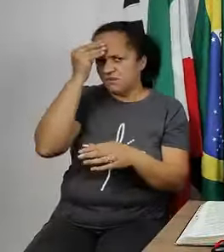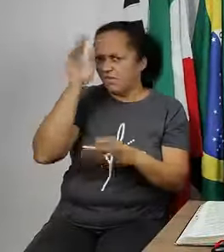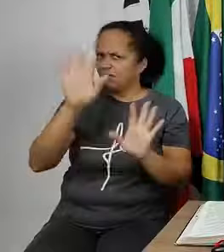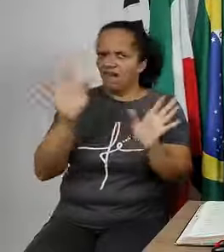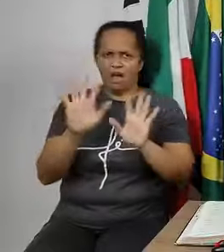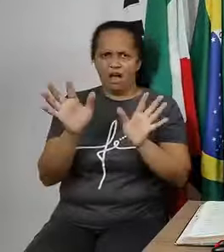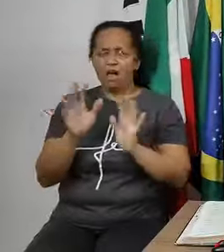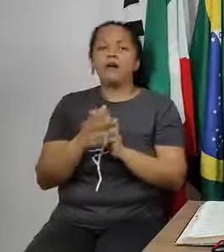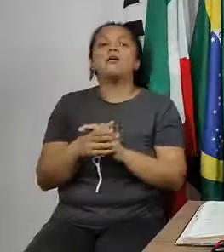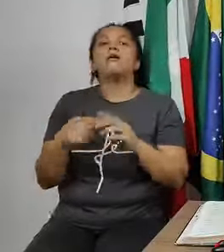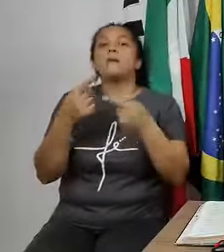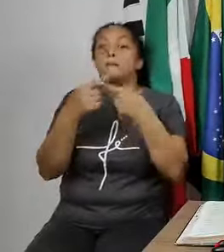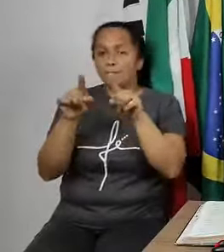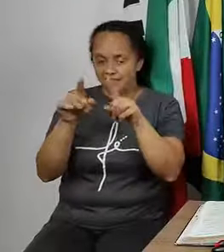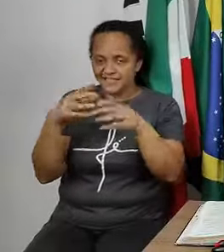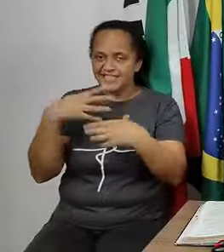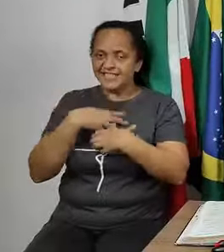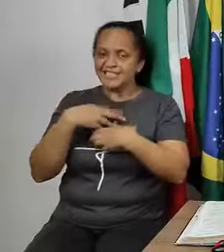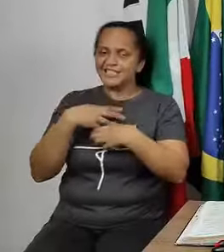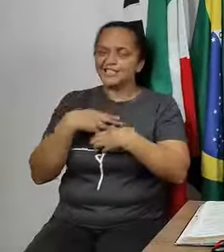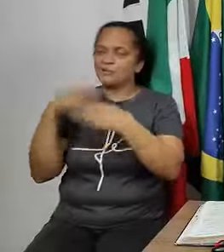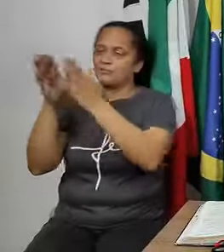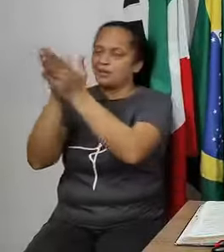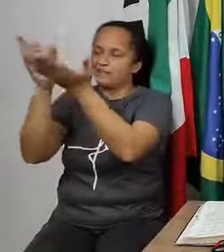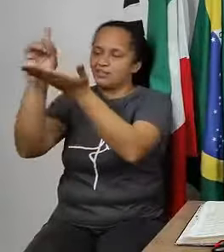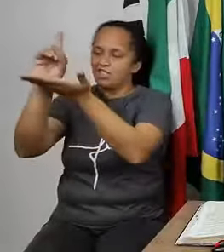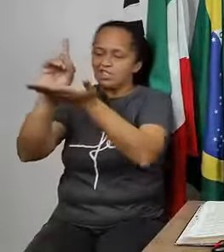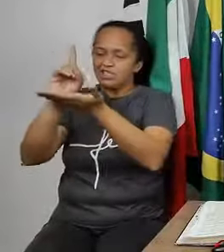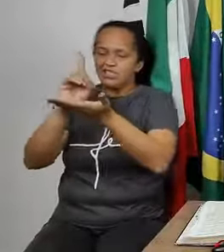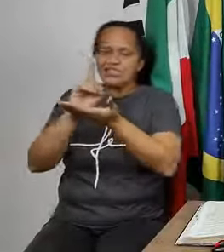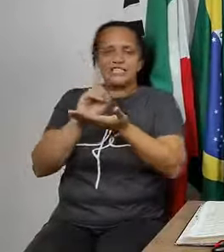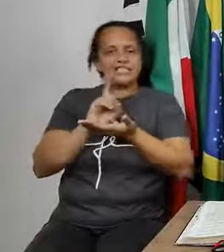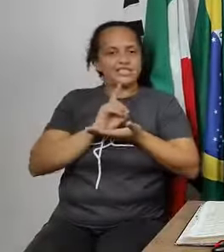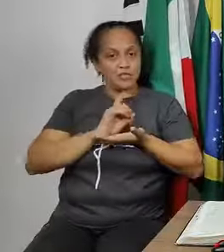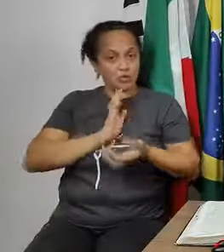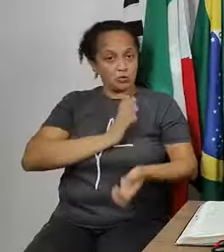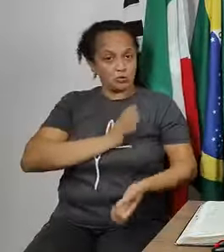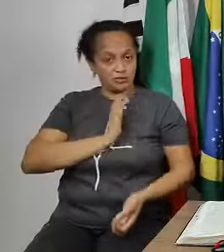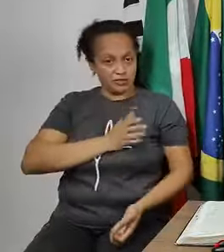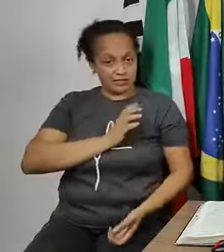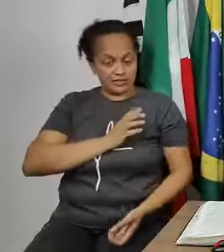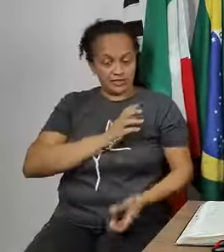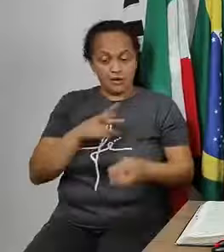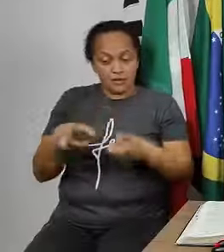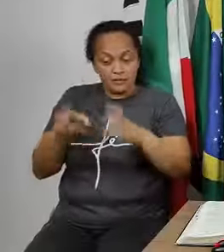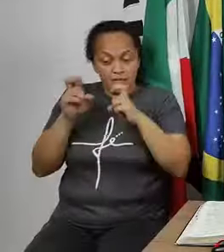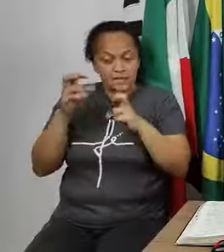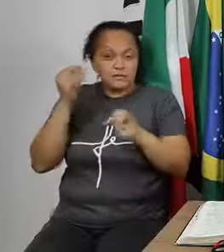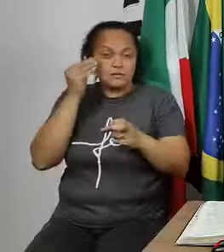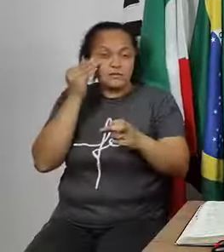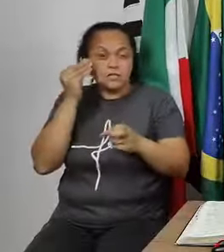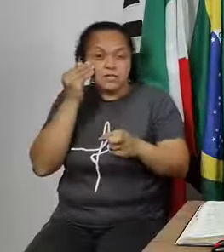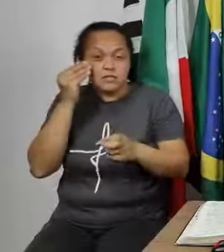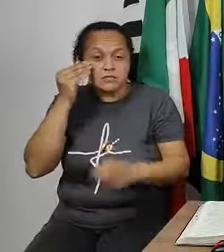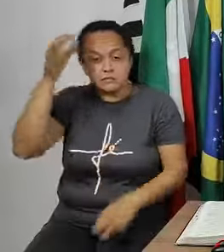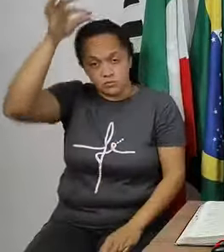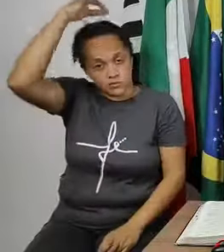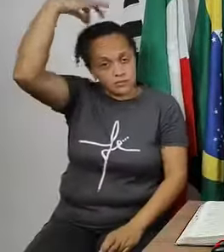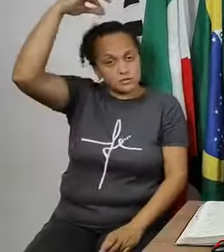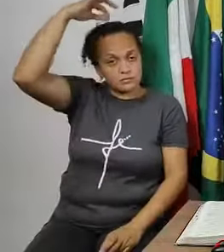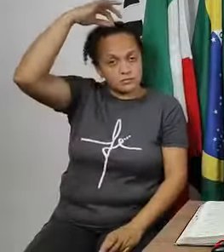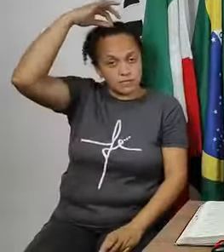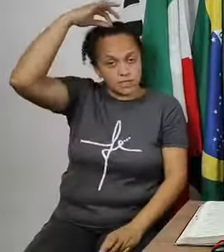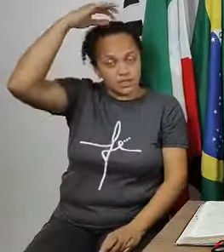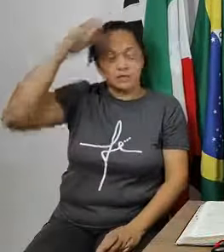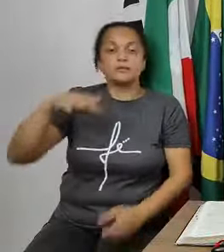né? Mas ouvir com os ouvidos do coração, recebendo o testemunho do Espírito Santo, testificando